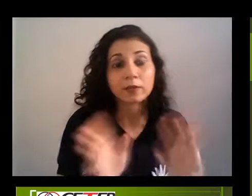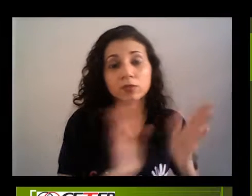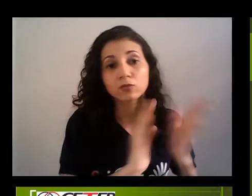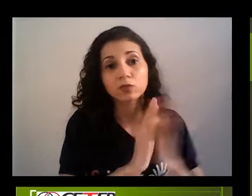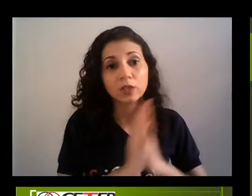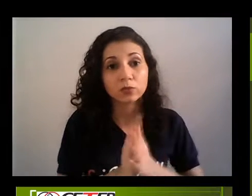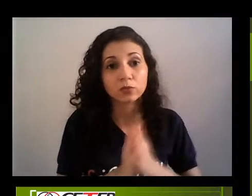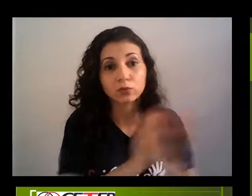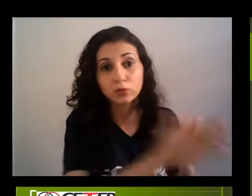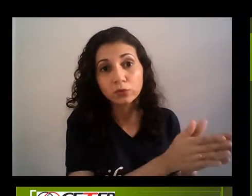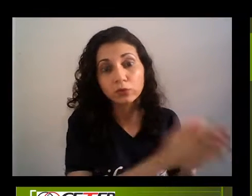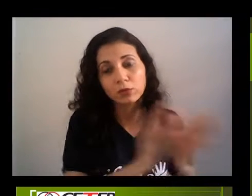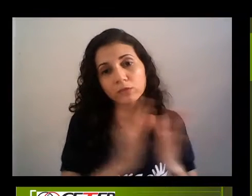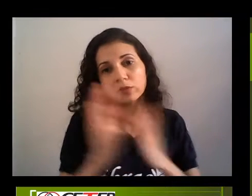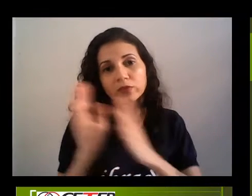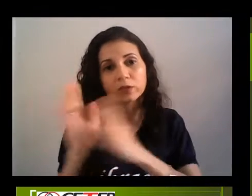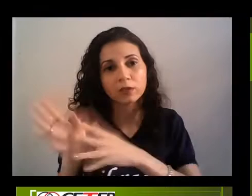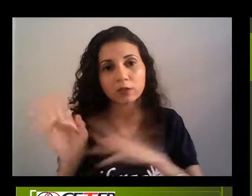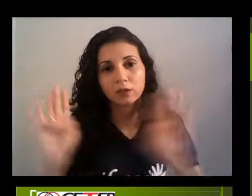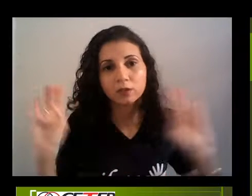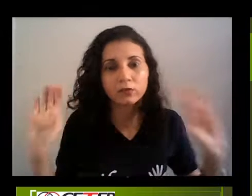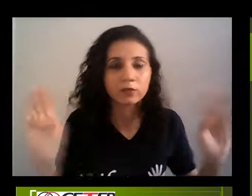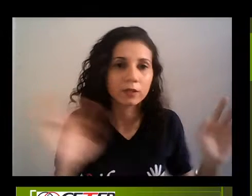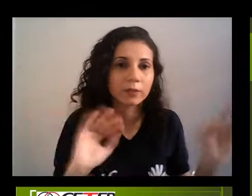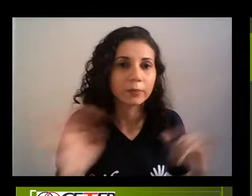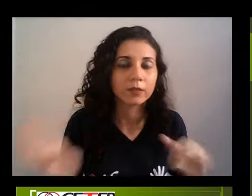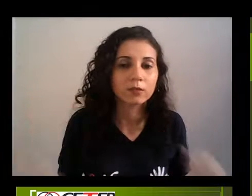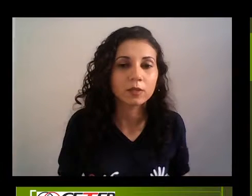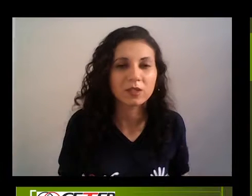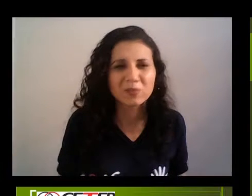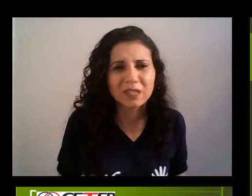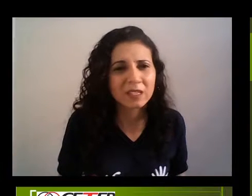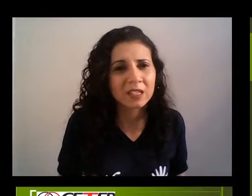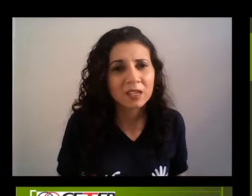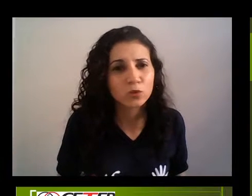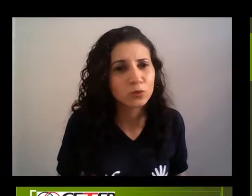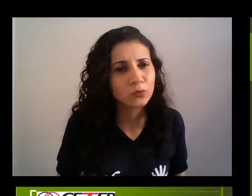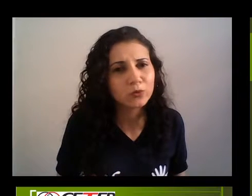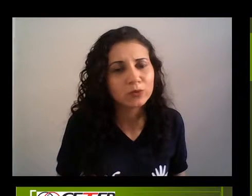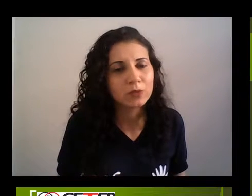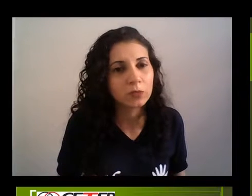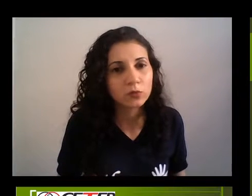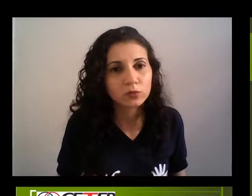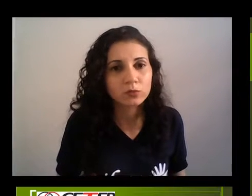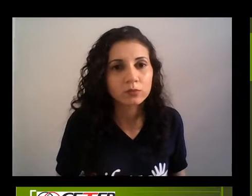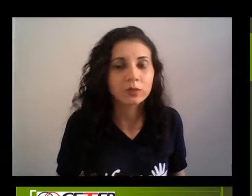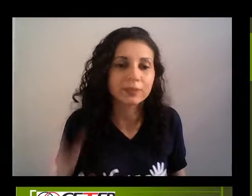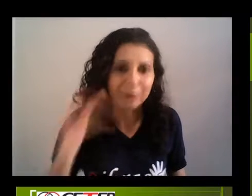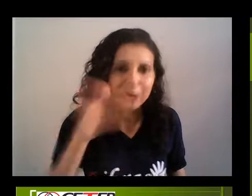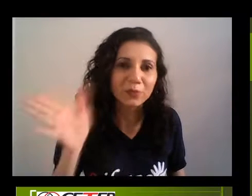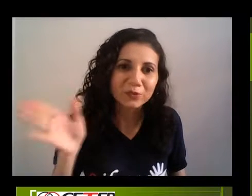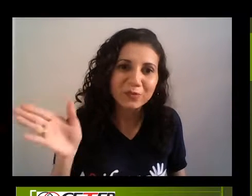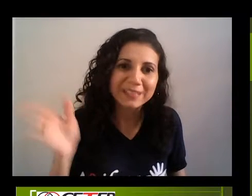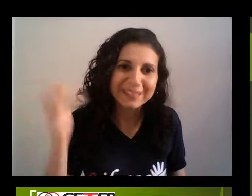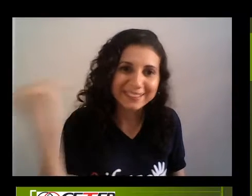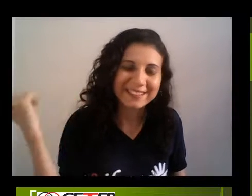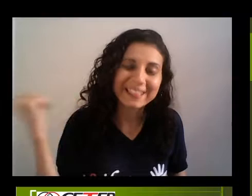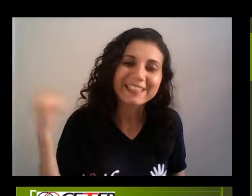vamos lá, os termos surdo ou deficiente auditivo, né? Dependendo aí, não tem surdo mudo nem mudo. Quer dizer, tem